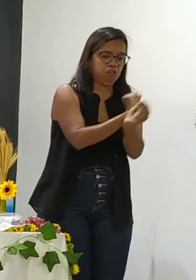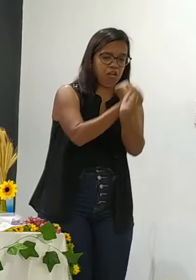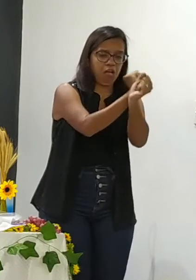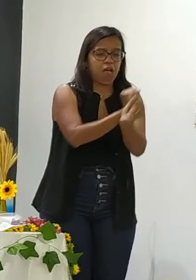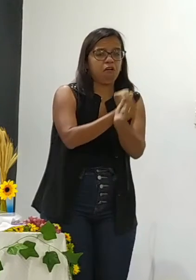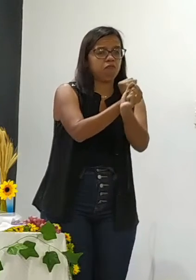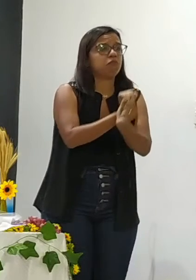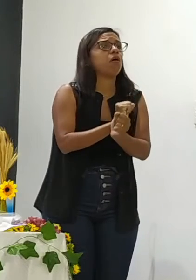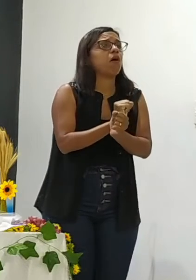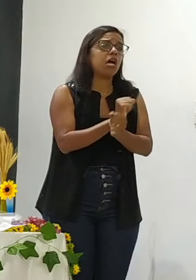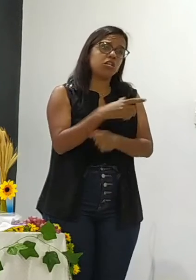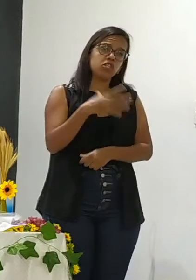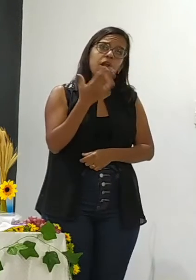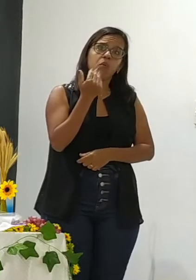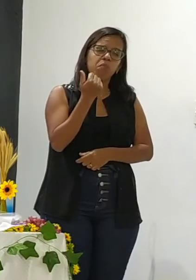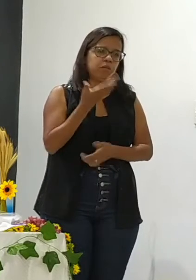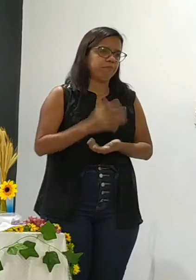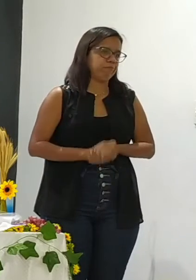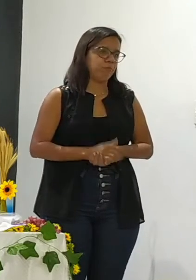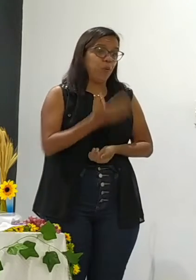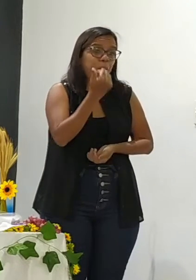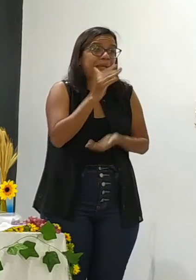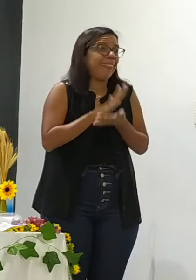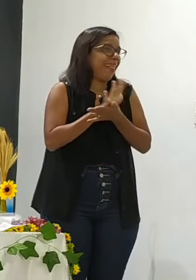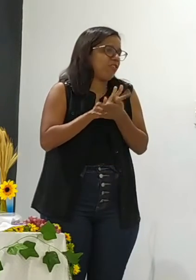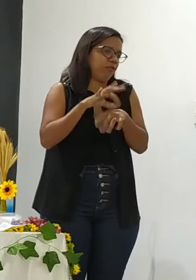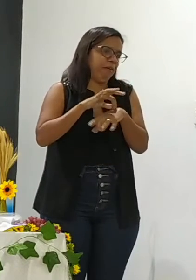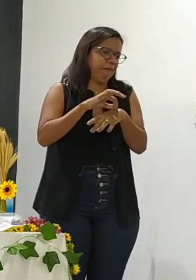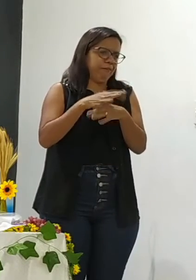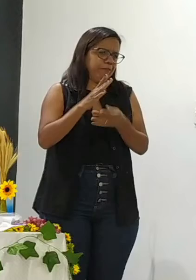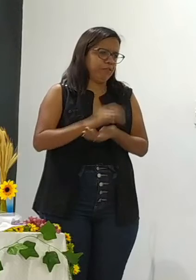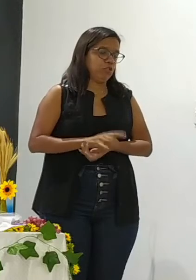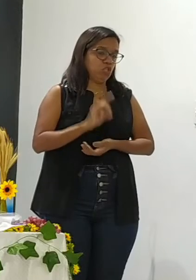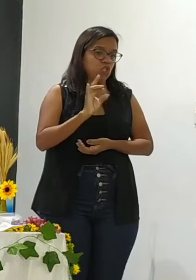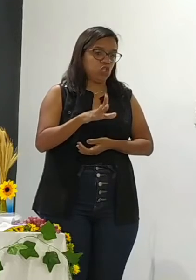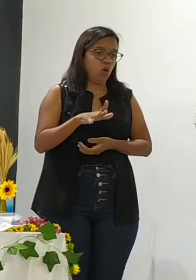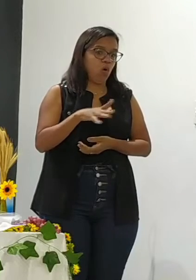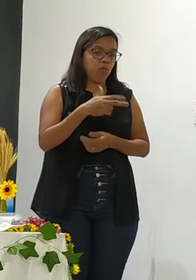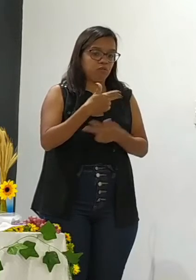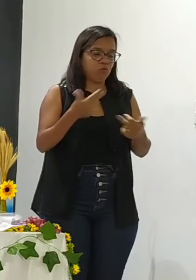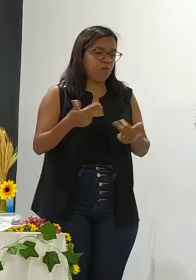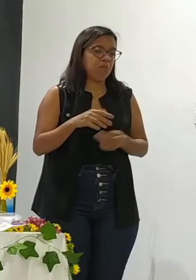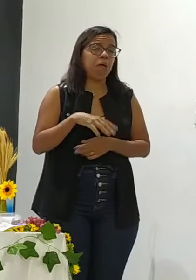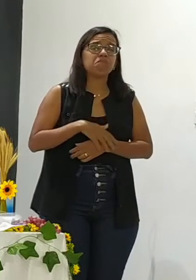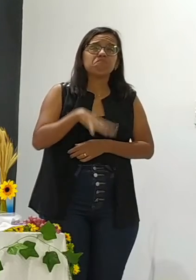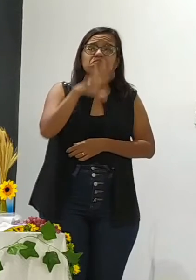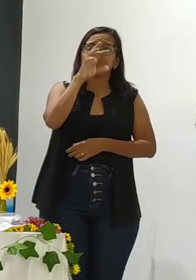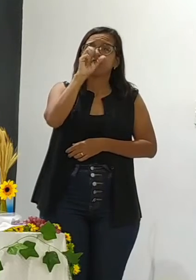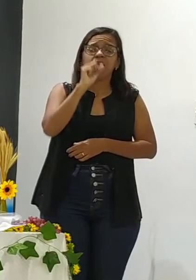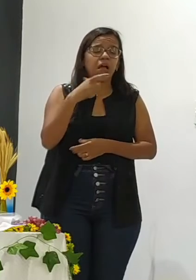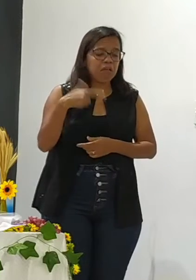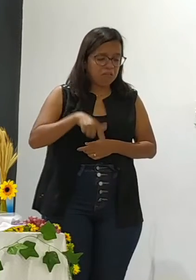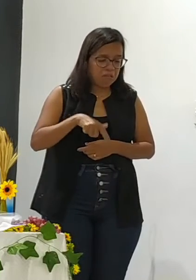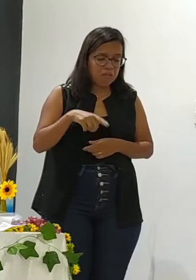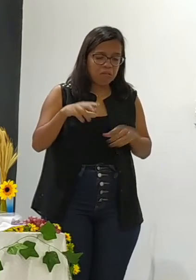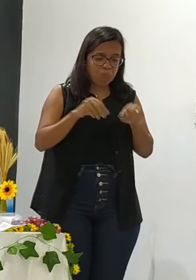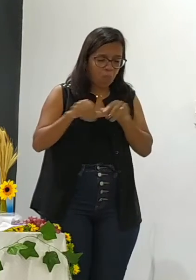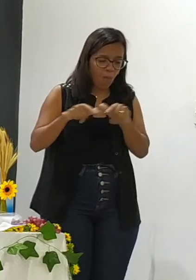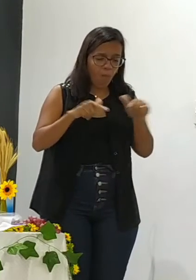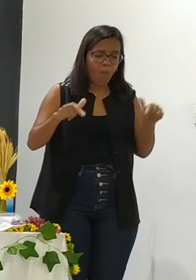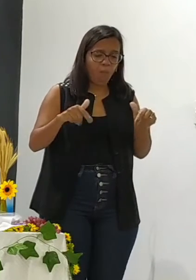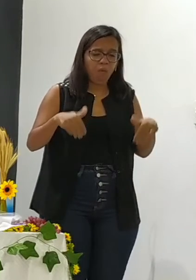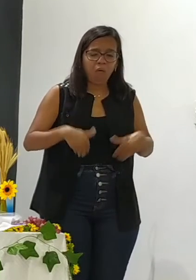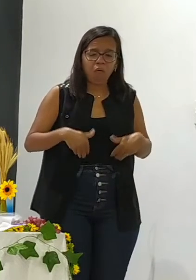o cheiro da carne. Nem a carne eles comiam, os abençoados. Eu comia cebola e sentia o cheiro da carne. E aqui nós estamos passando necessidade.